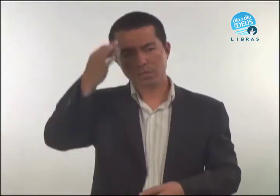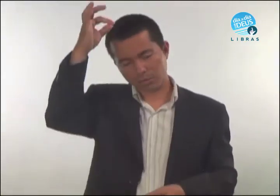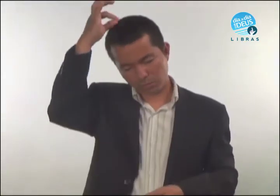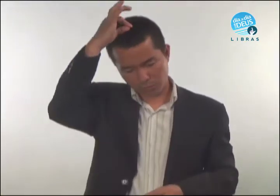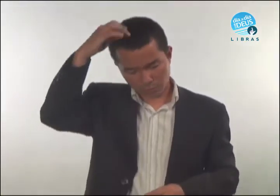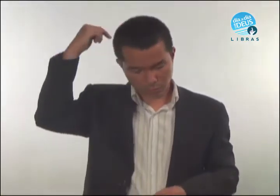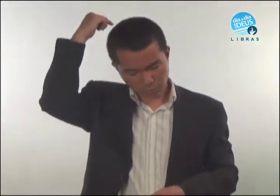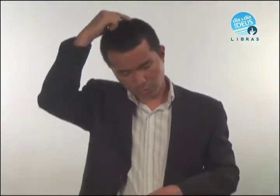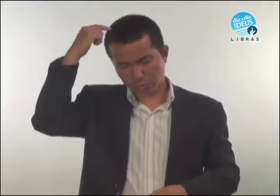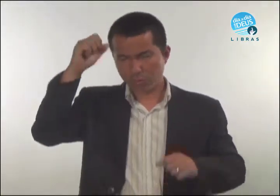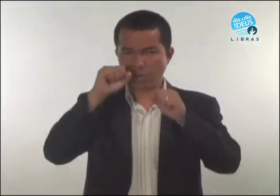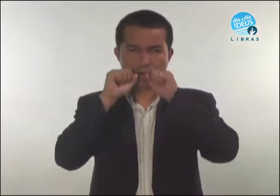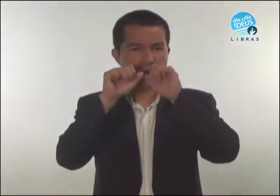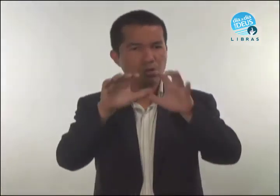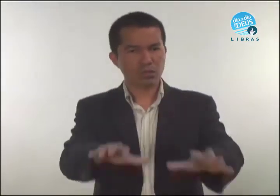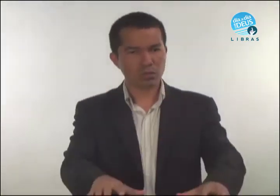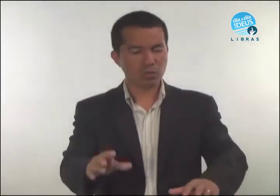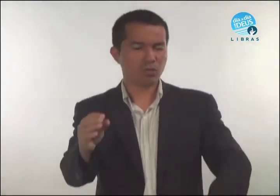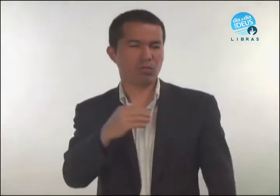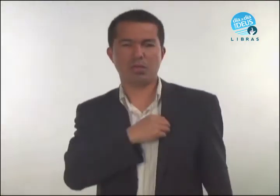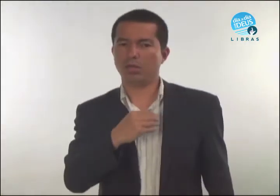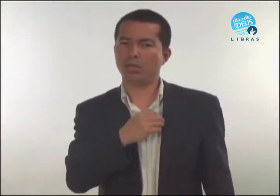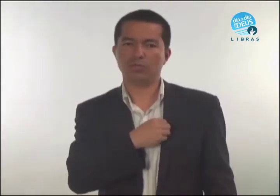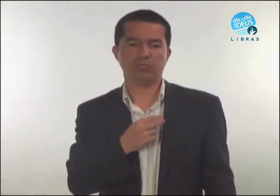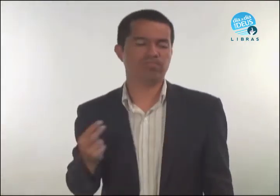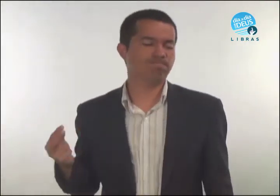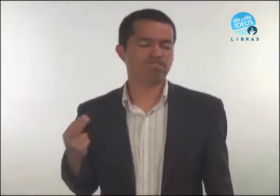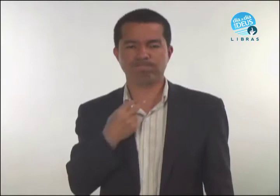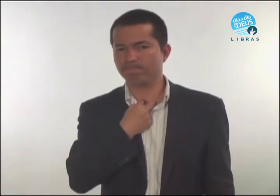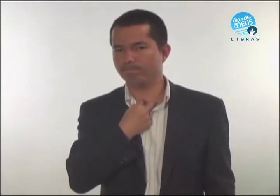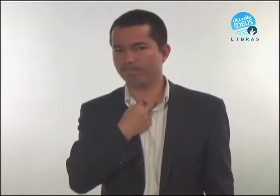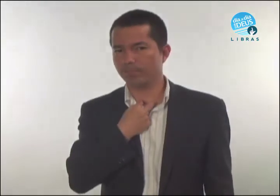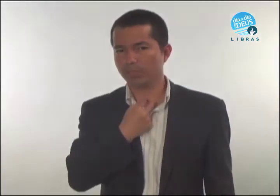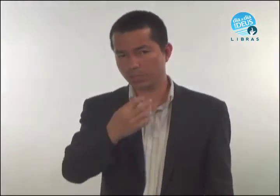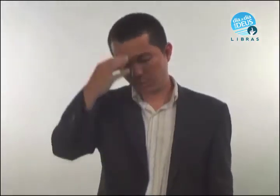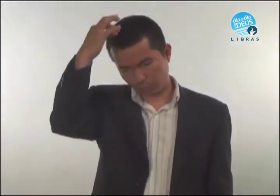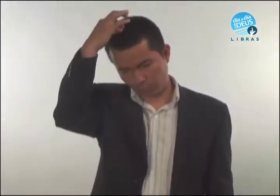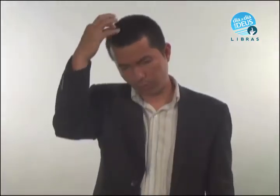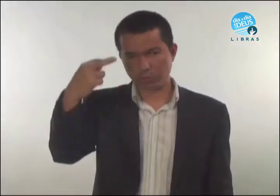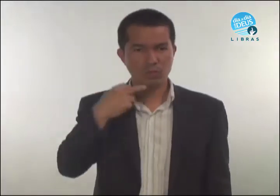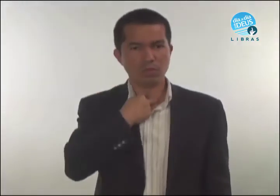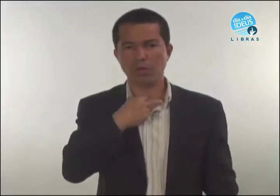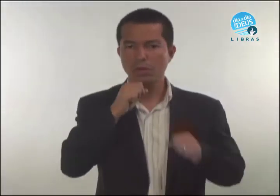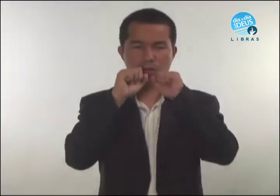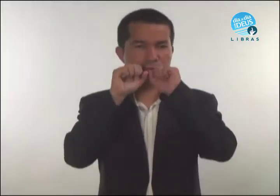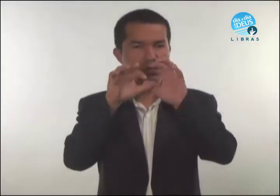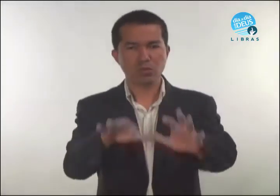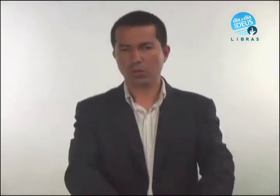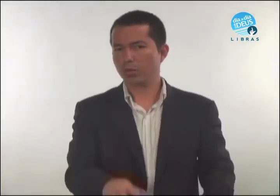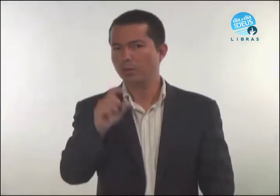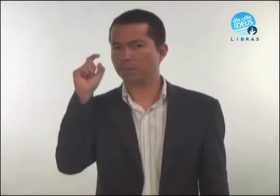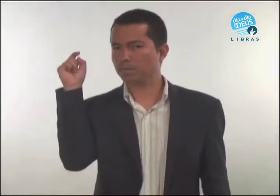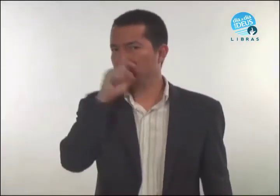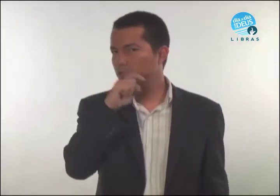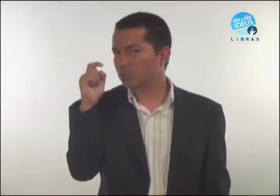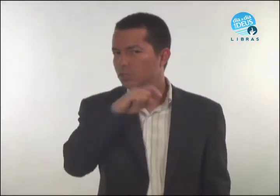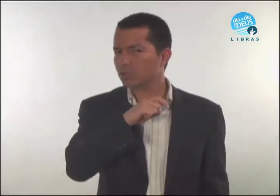pode abençoar o pecado, Ele não pode abençoar a mentira, Ele não pode abençoar a hipocrisia, Ele não